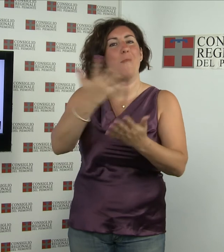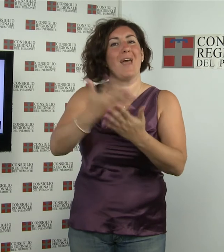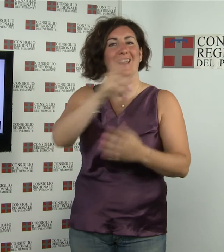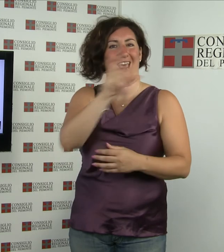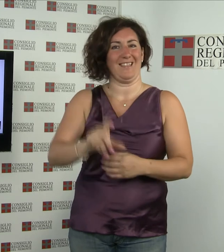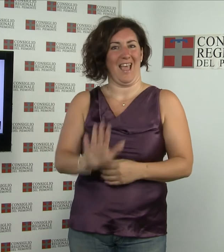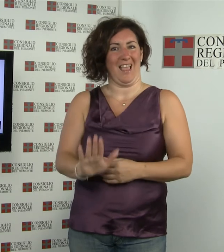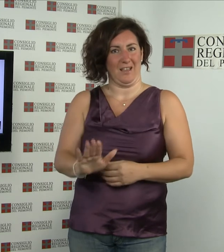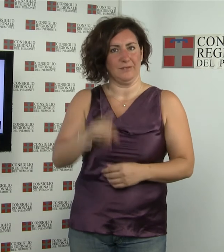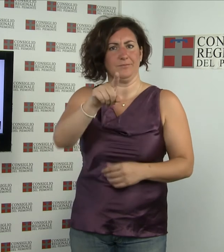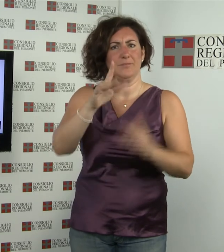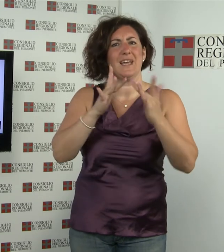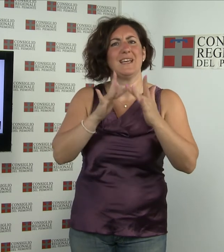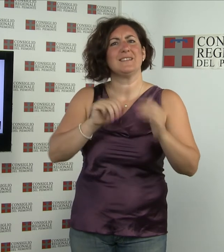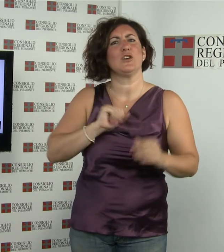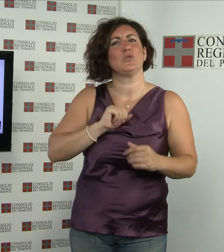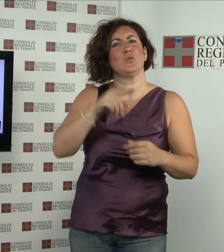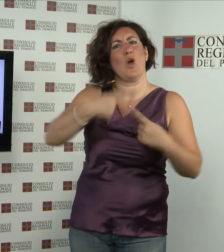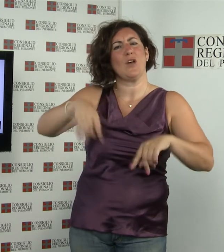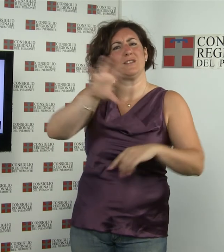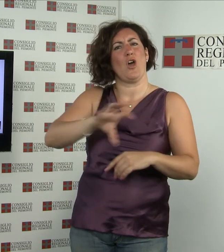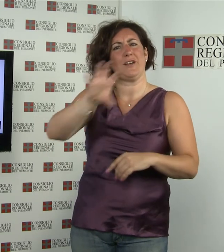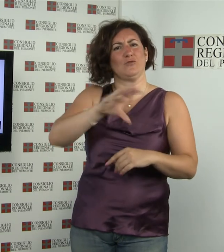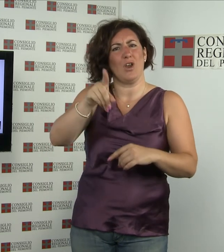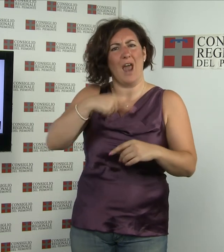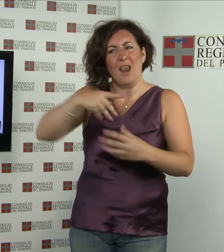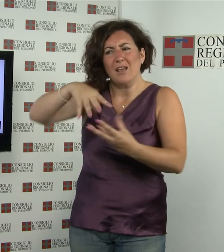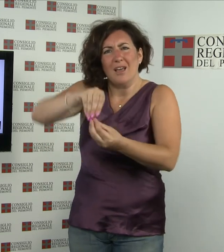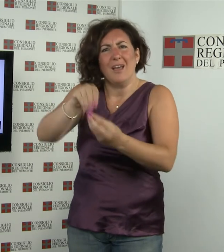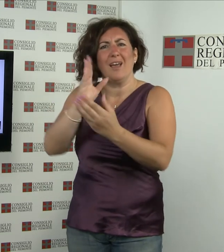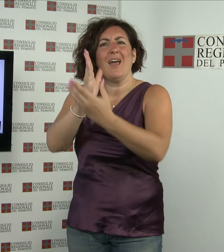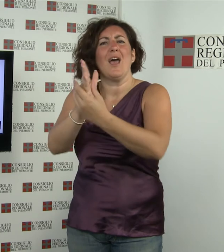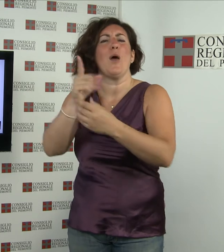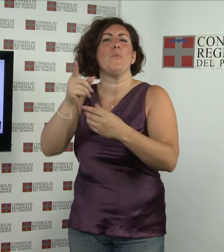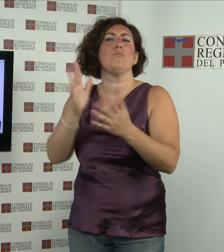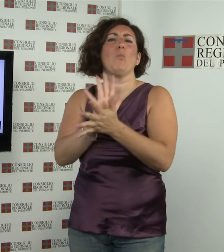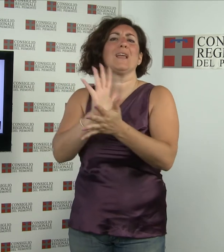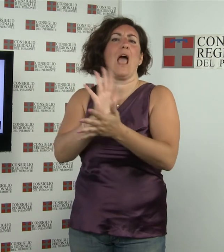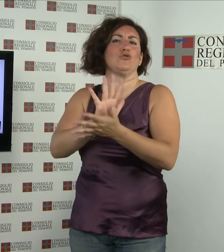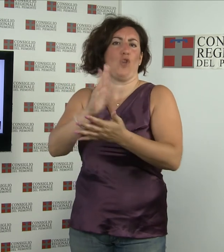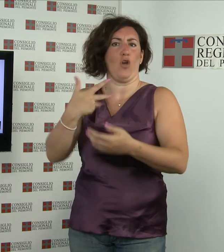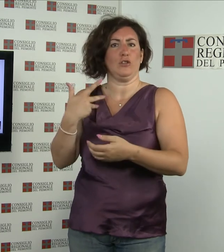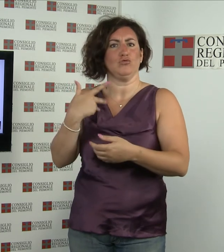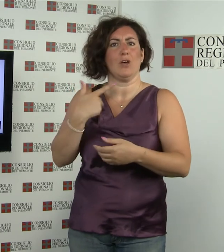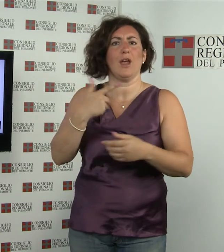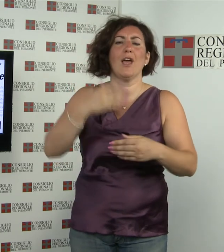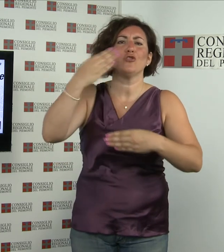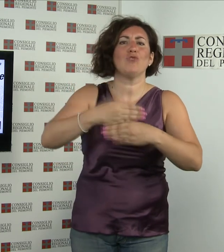www.cri.it monte punto it nella sezione pubblicazioni il fascicolo ciak piemonte la commedia all'italiana realizzato dal